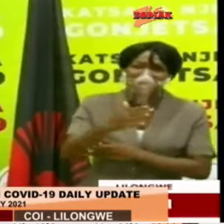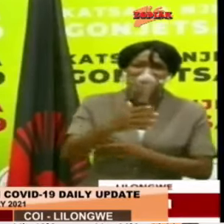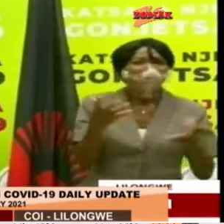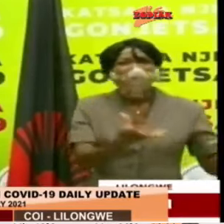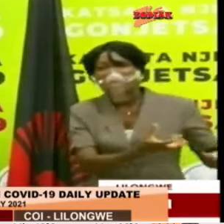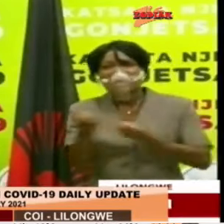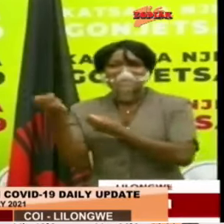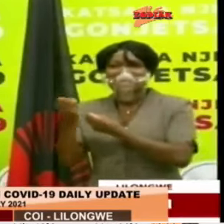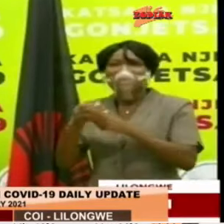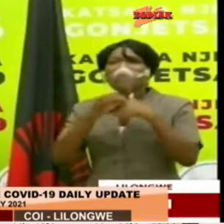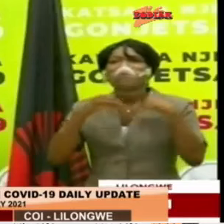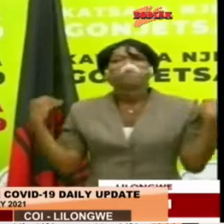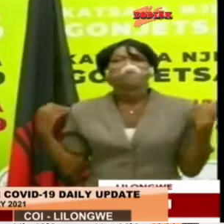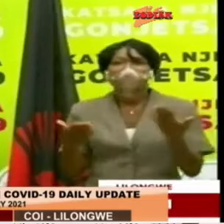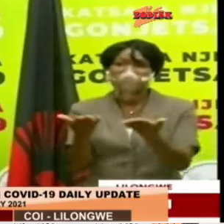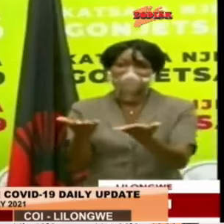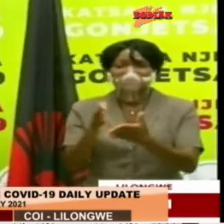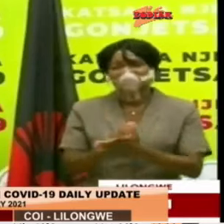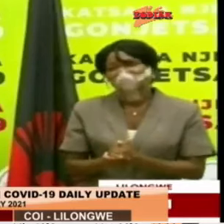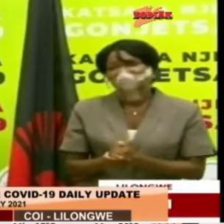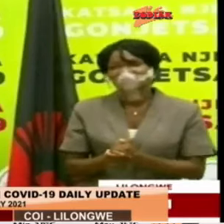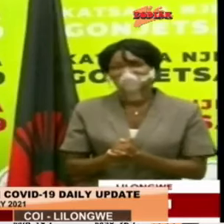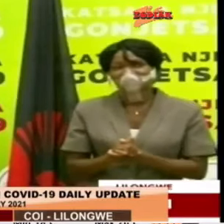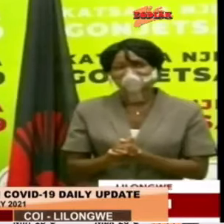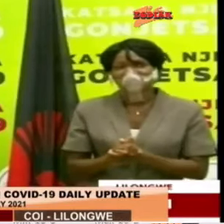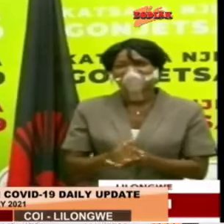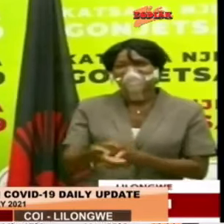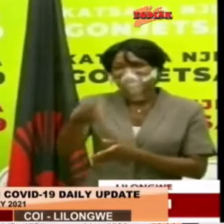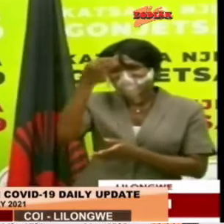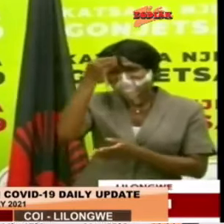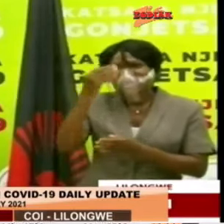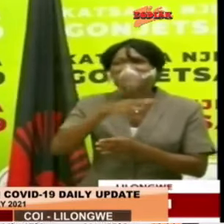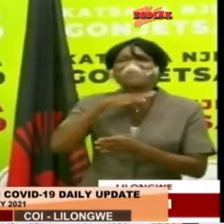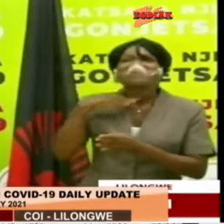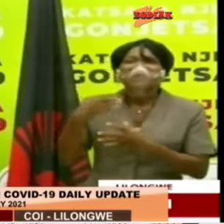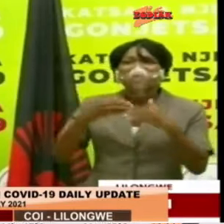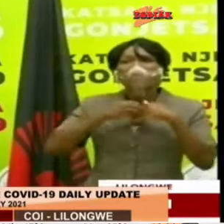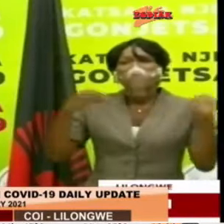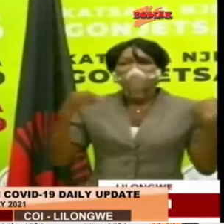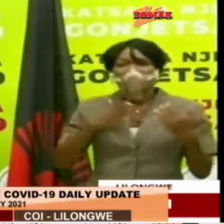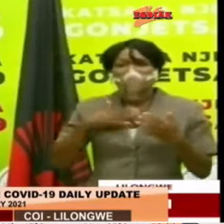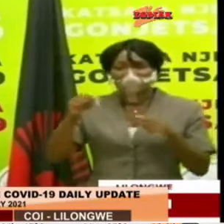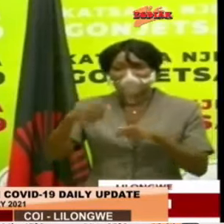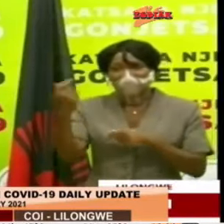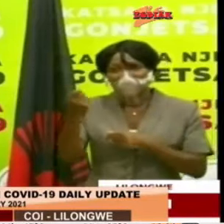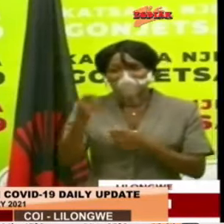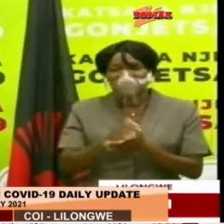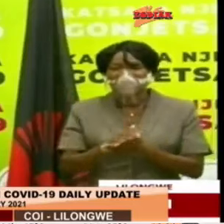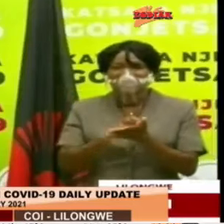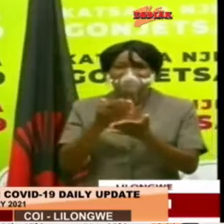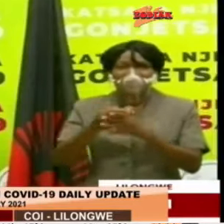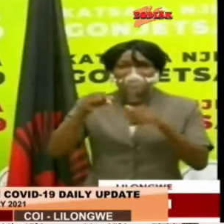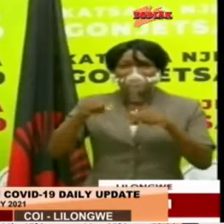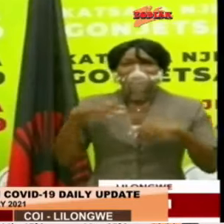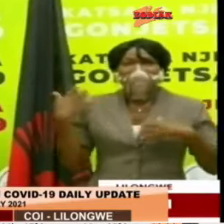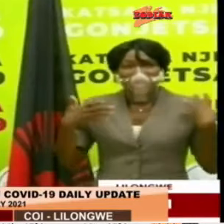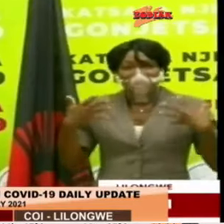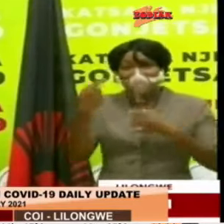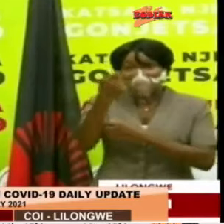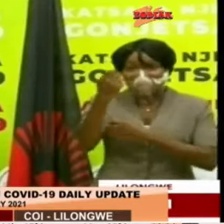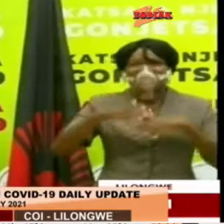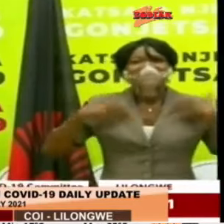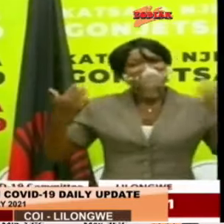pamanja. Ndani amene watiphera ufulu wathu kuno ku Malawi timakondwera kukhala limodzi